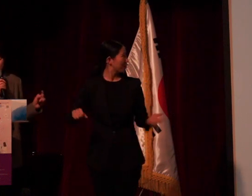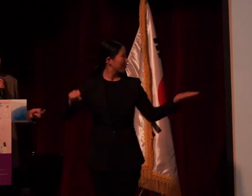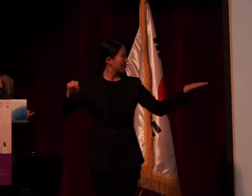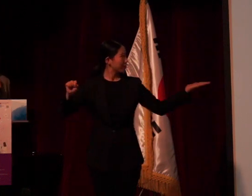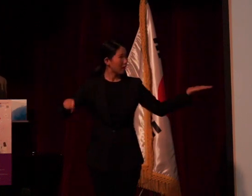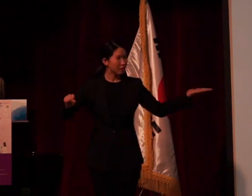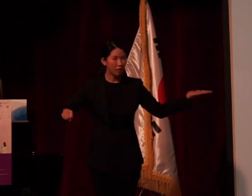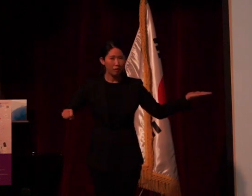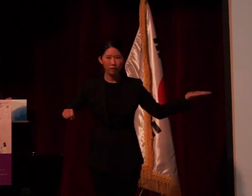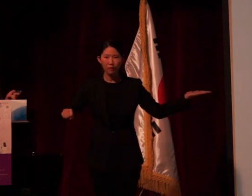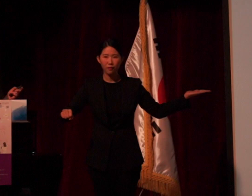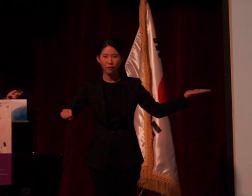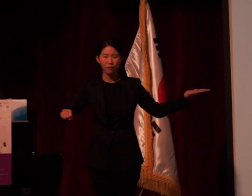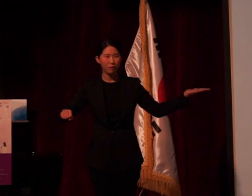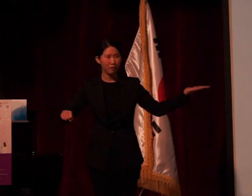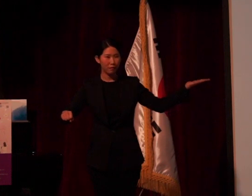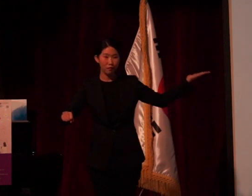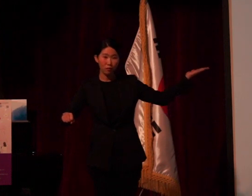딱딱,